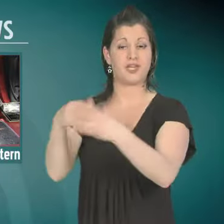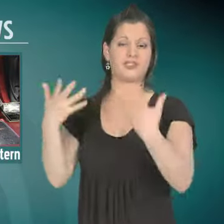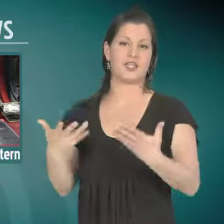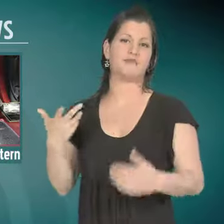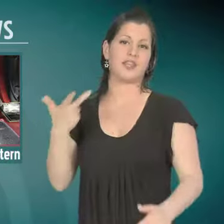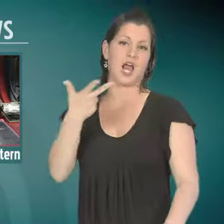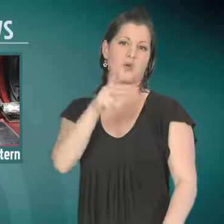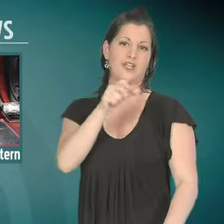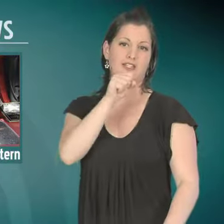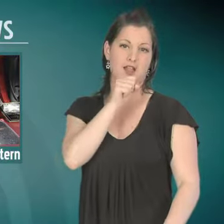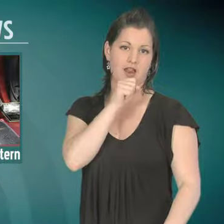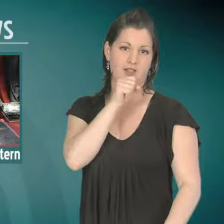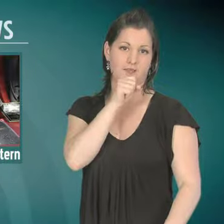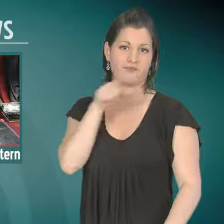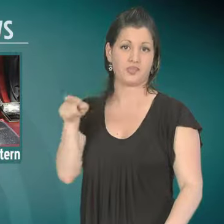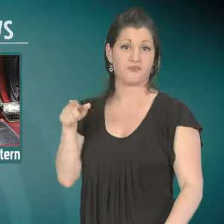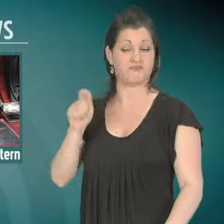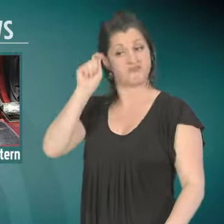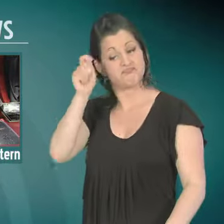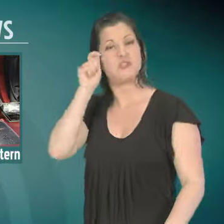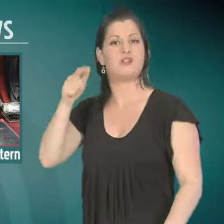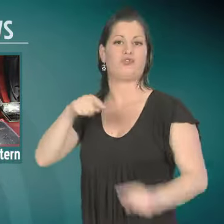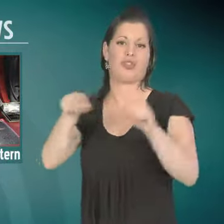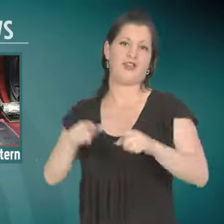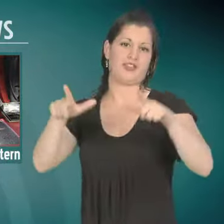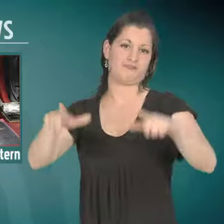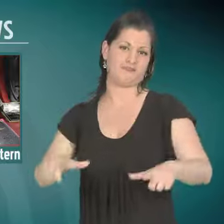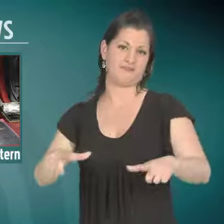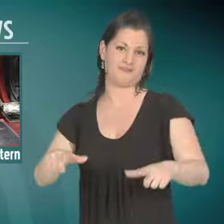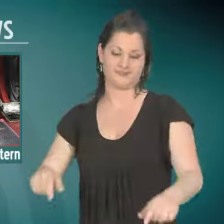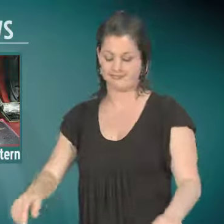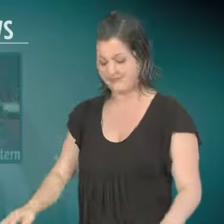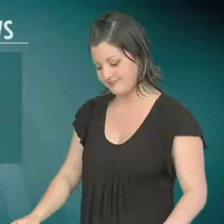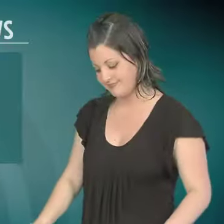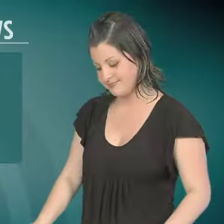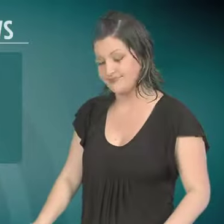gedreht. Inzwischen ist sie 43 Jahre alt und hat nun als Anerkennung einen